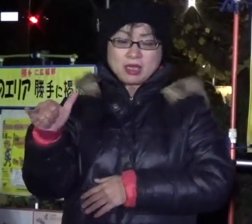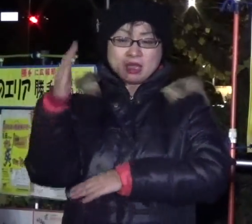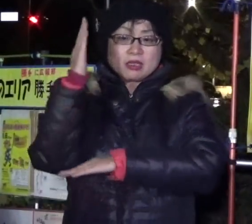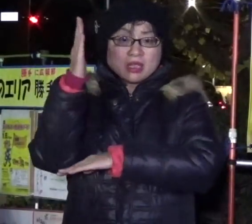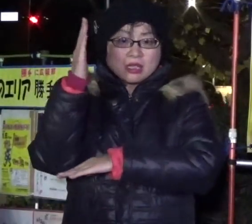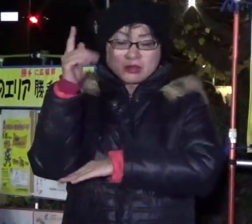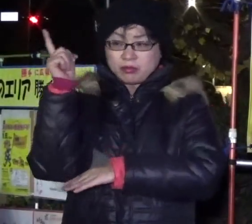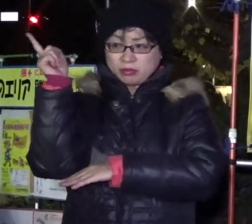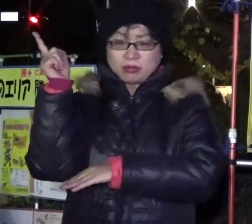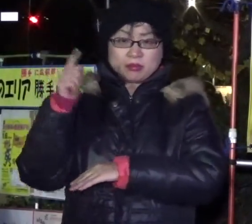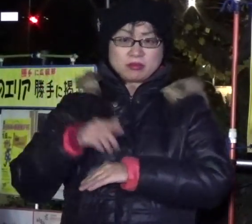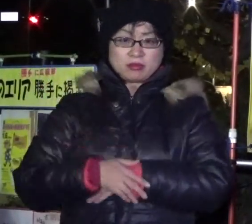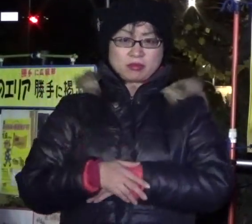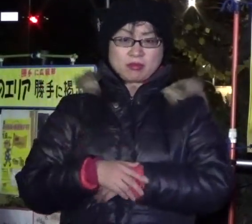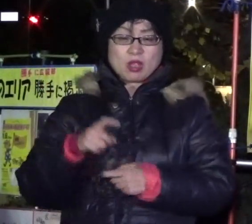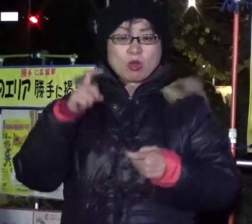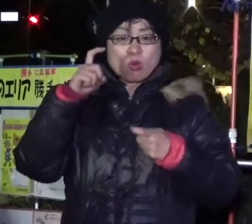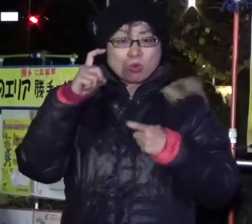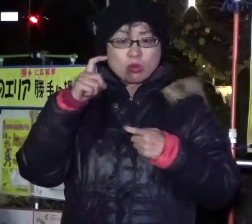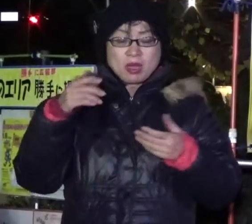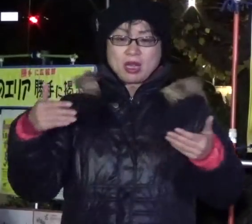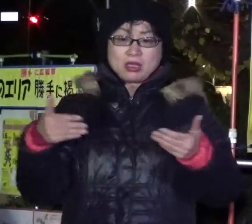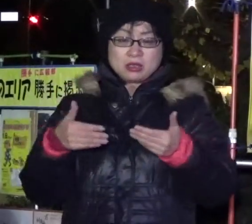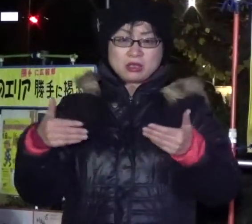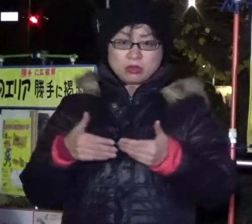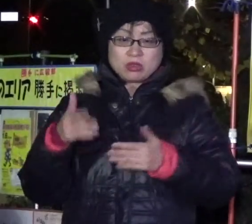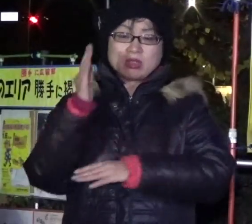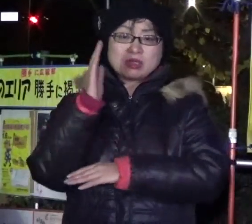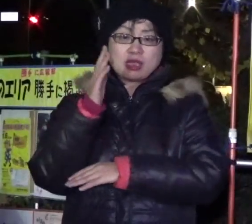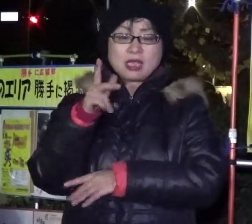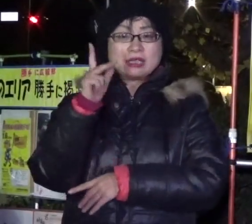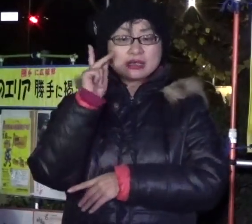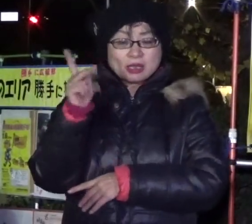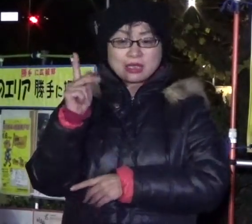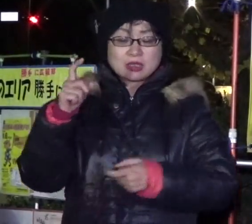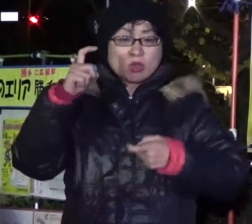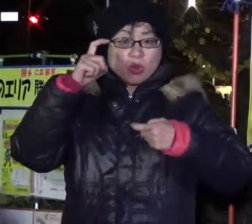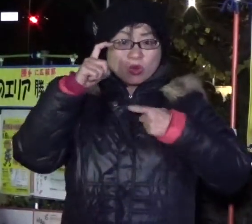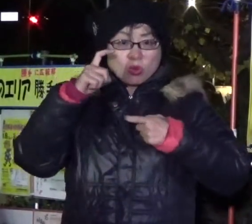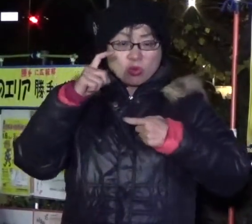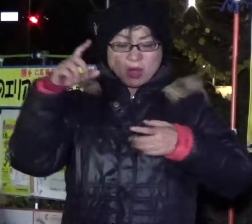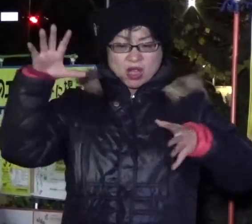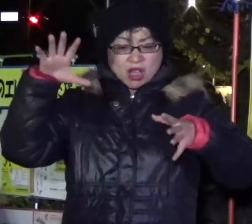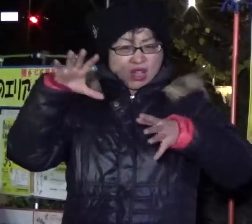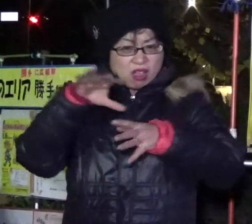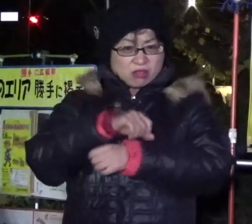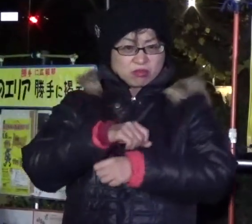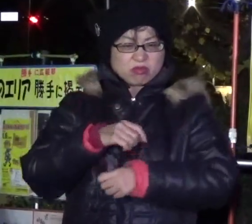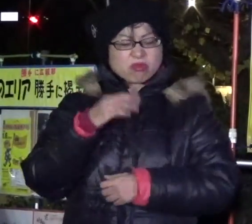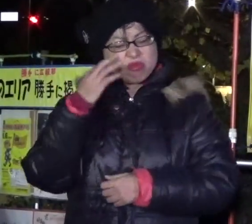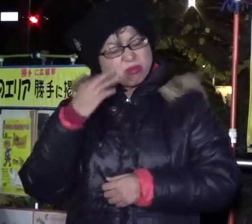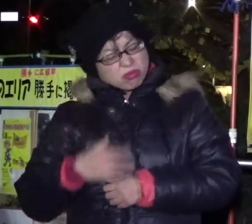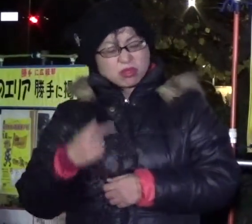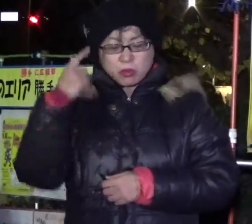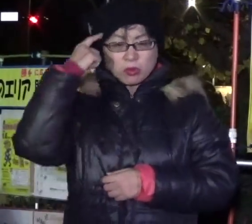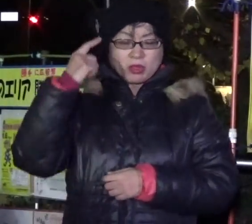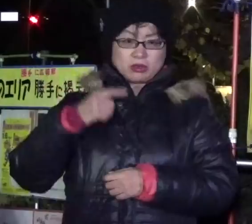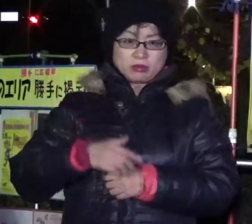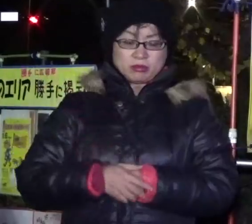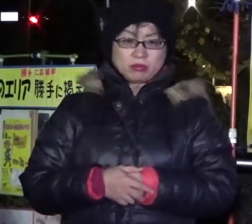間特に言葉を仕事にしている政治家たちの言葉の疲弊、本当に情けなくなっております